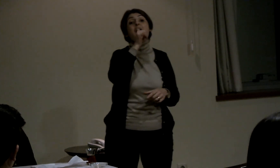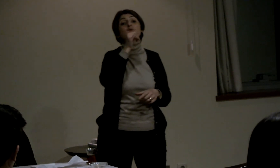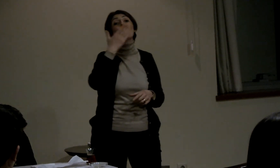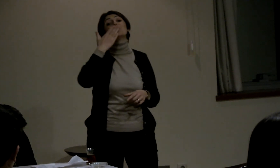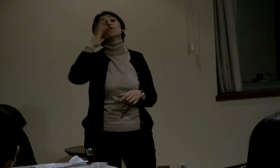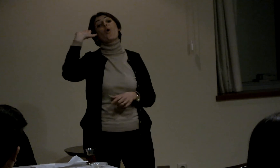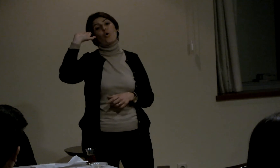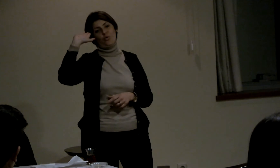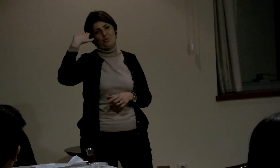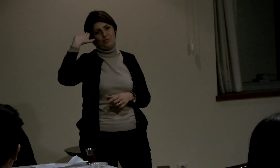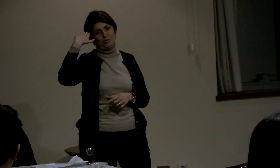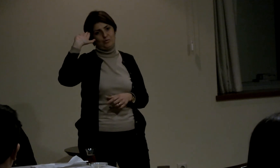Alkol yok.